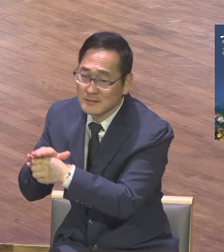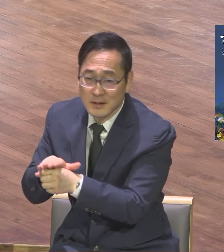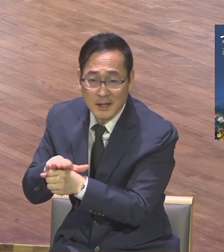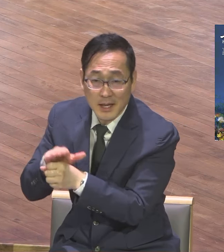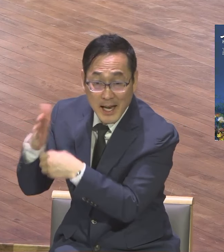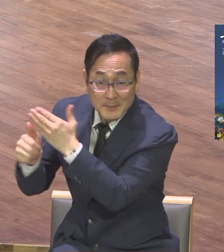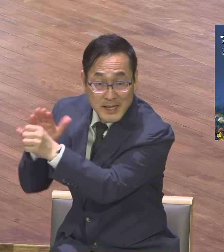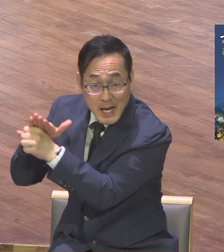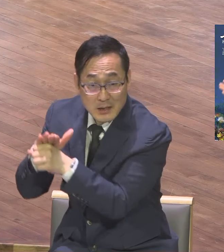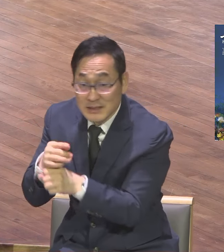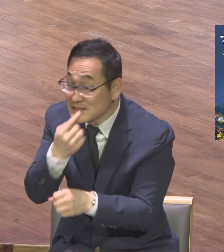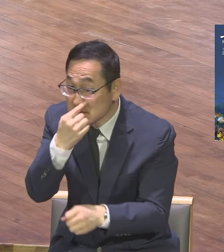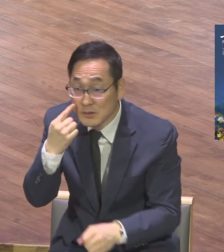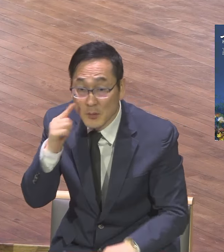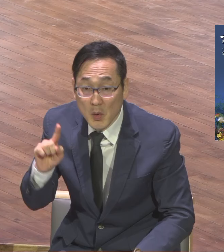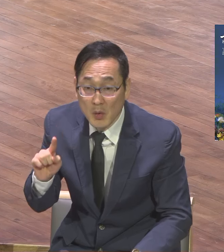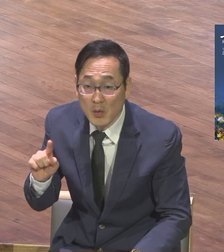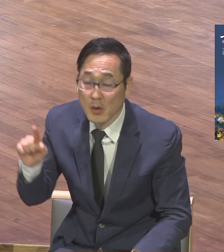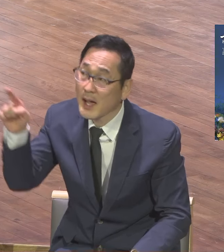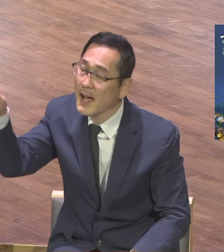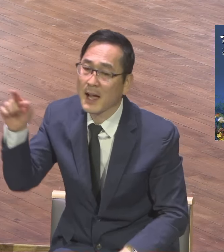거 사랑입니까? 그거 불신자도 해요.